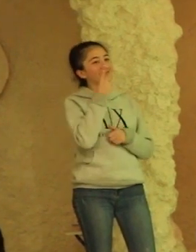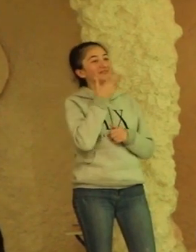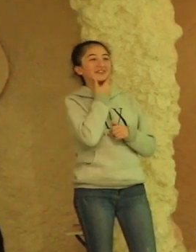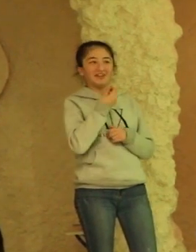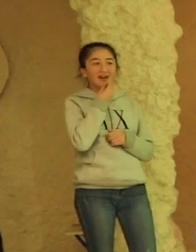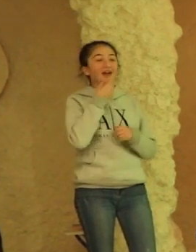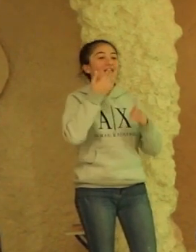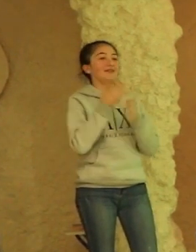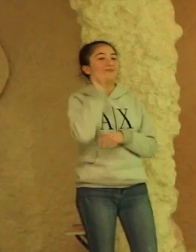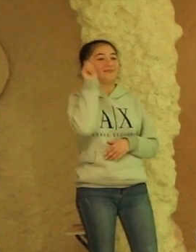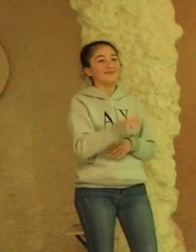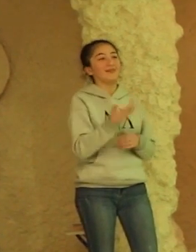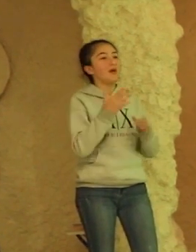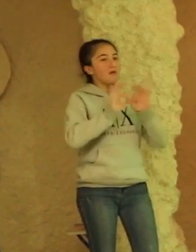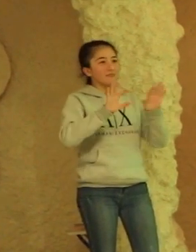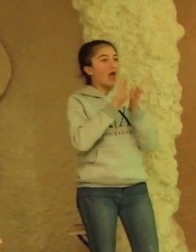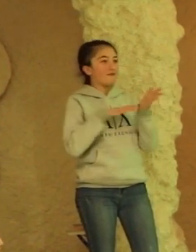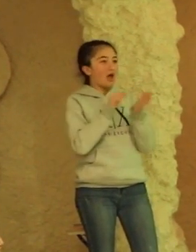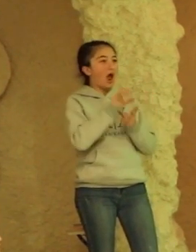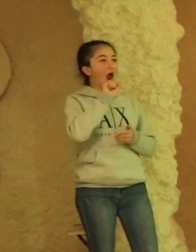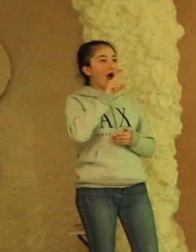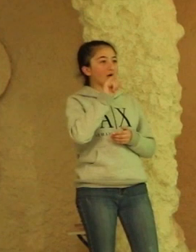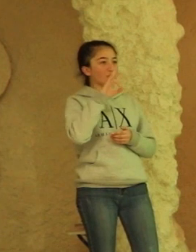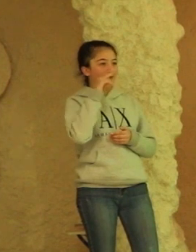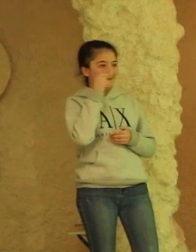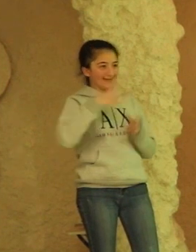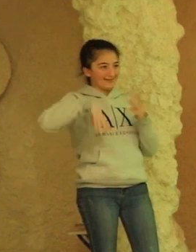է, իր անունը գրեց Մարիա,